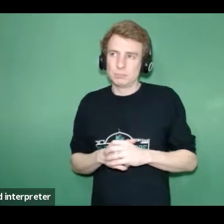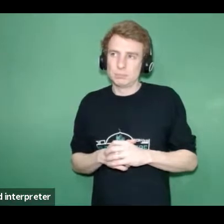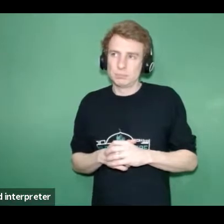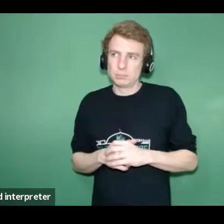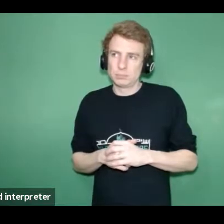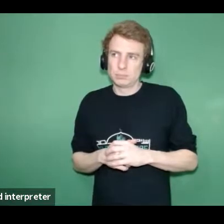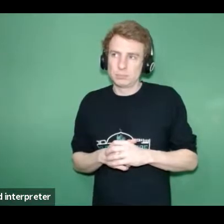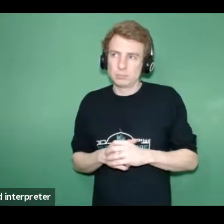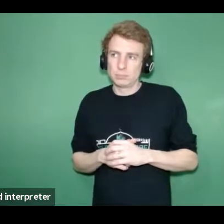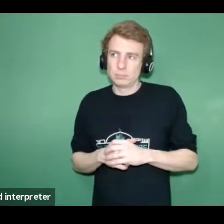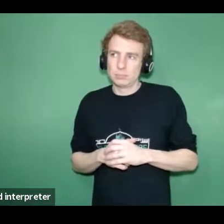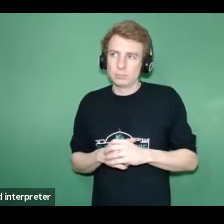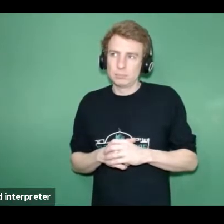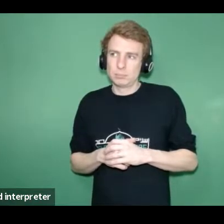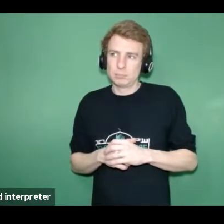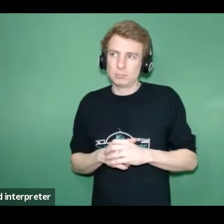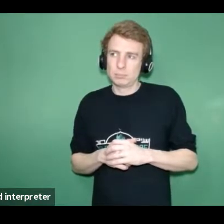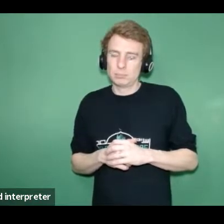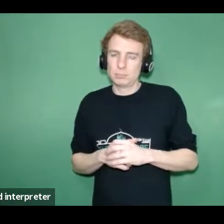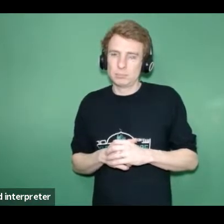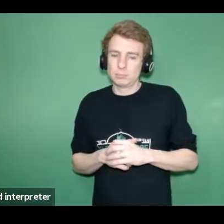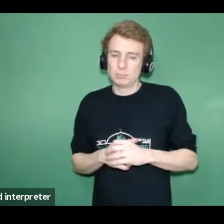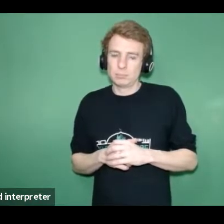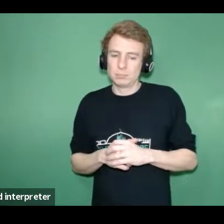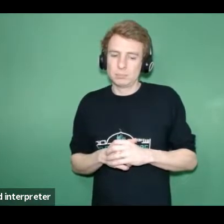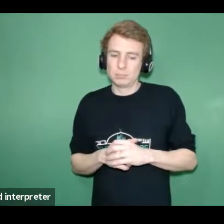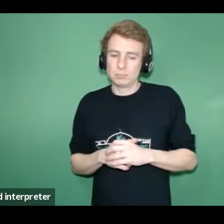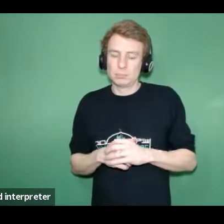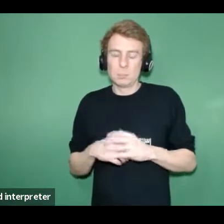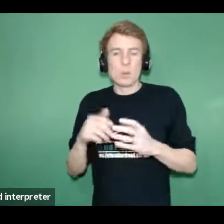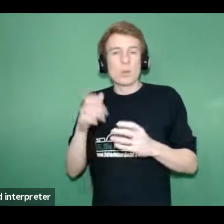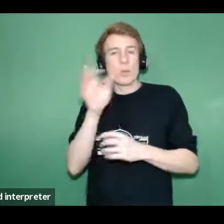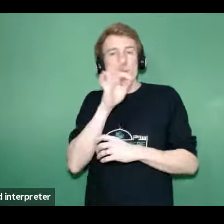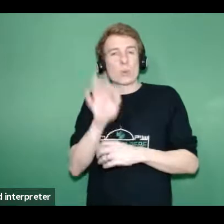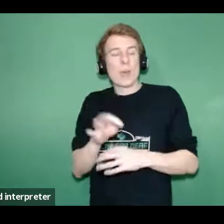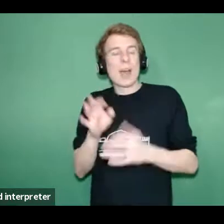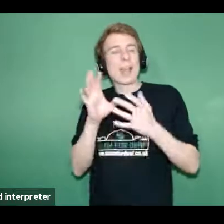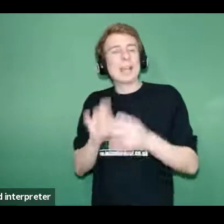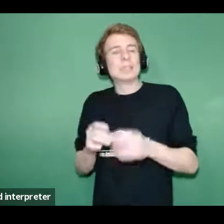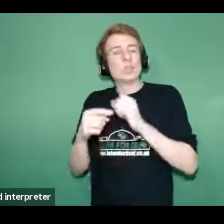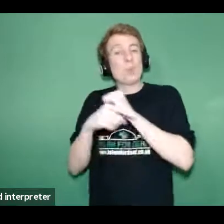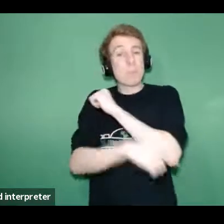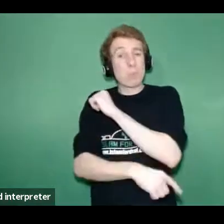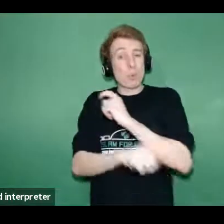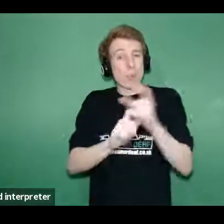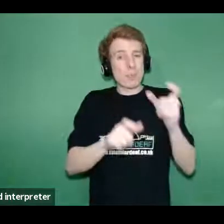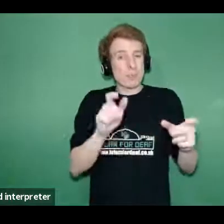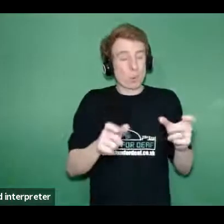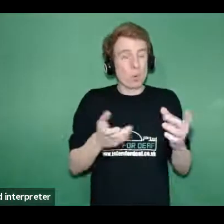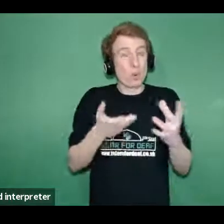permissible? Zakat. The Sheikh answered this. شيخنا هل يجوز أن